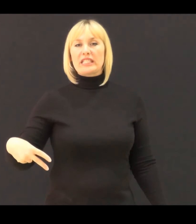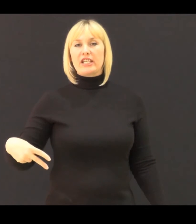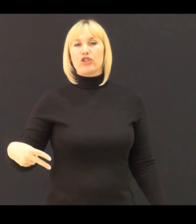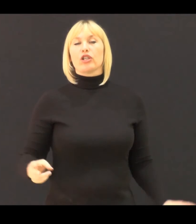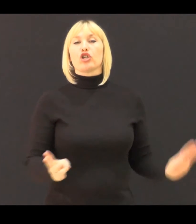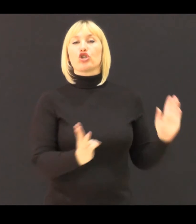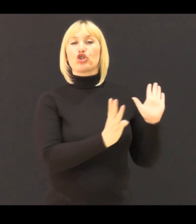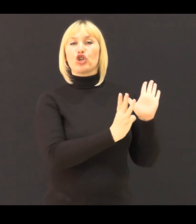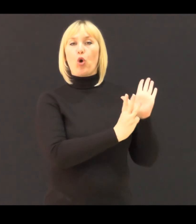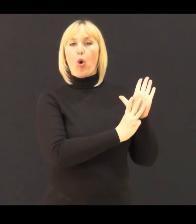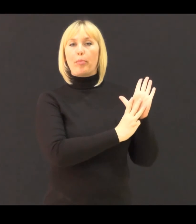Douăzeci și opt.